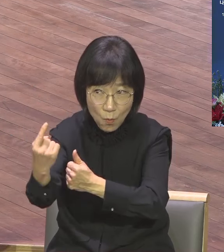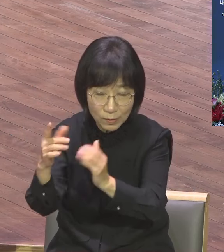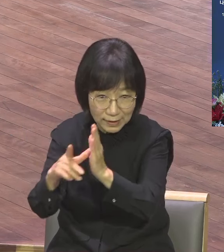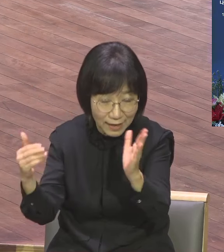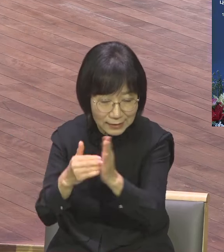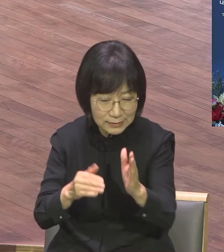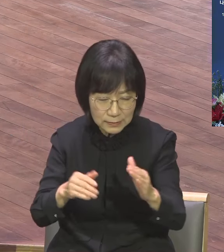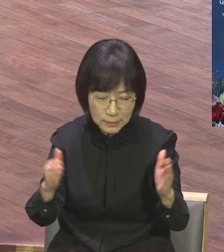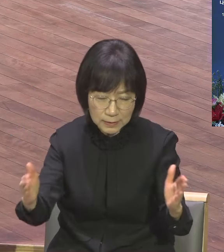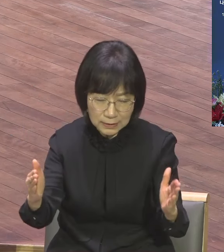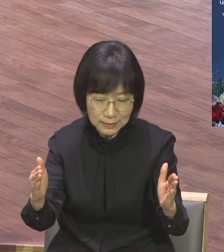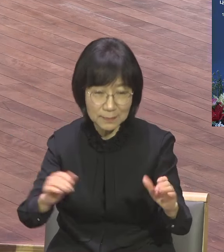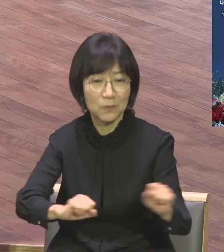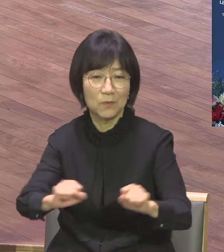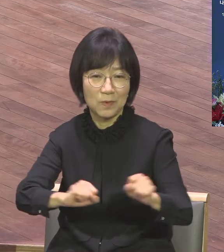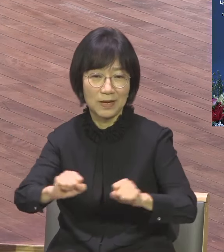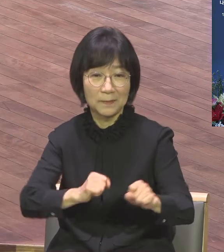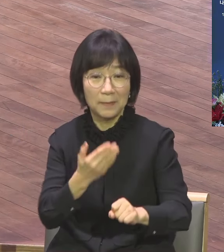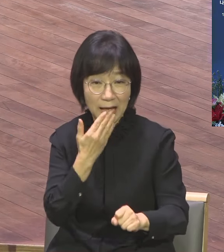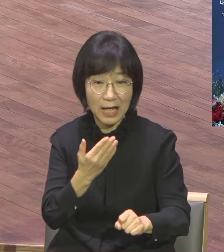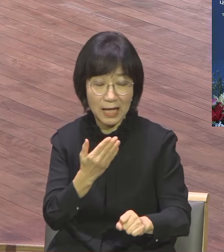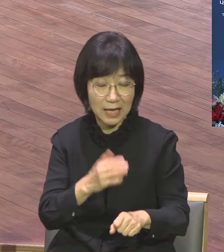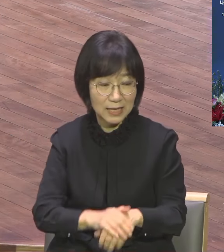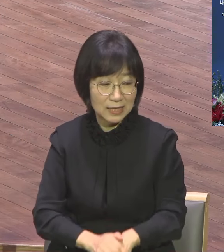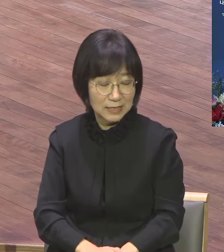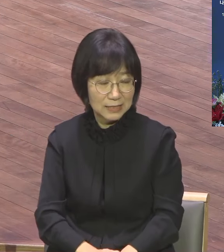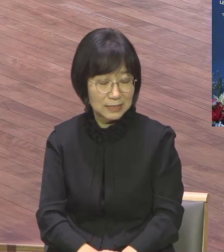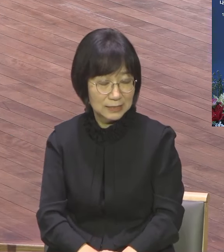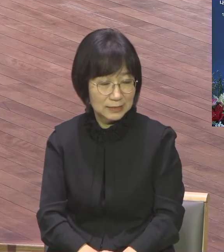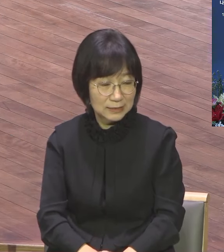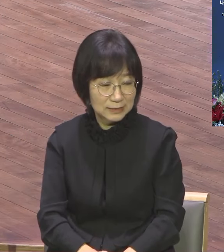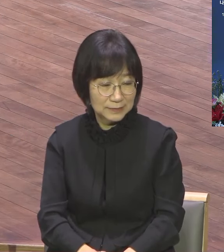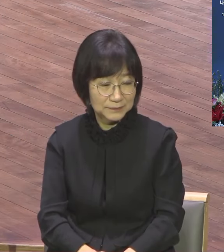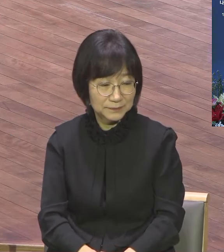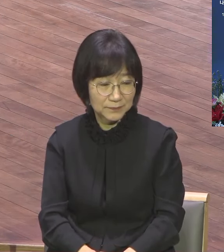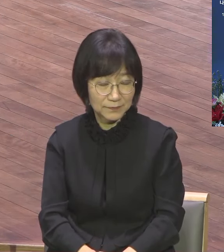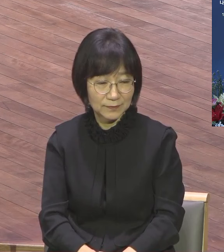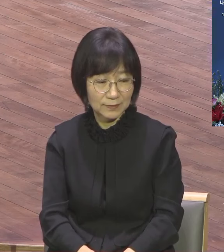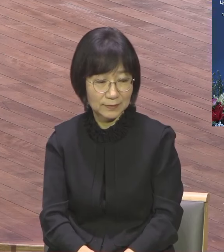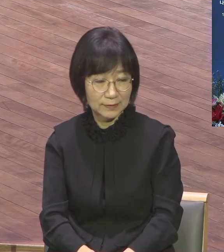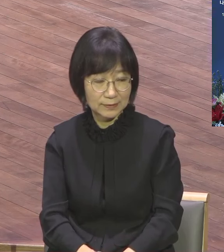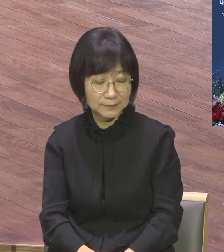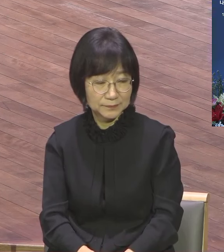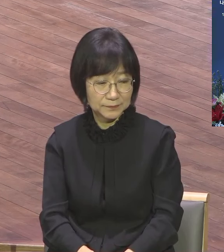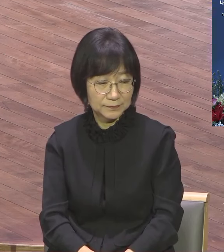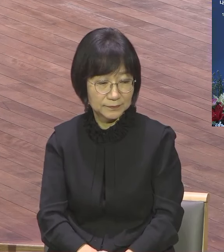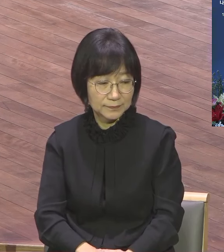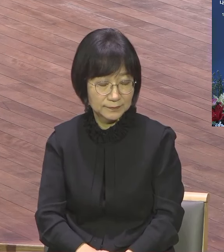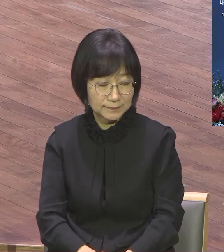주관자로서 한시적인 활동이 있습니다. 예수님 재림 전까지 믿는 자 안 믿는 자 구분하기 위해서.